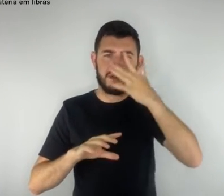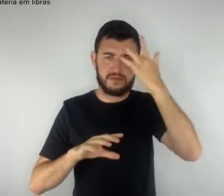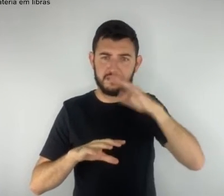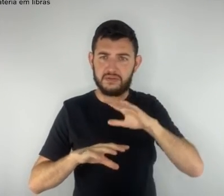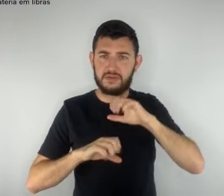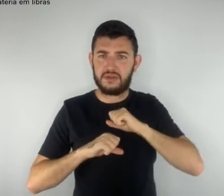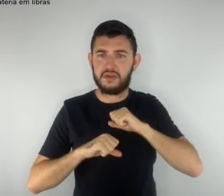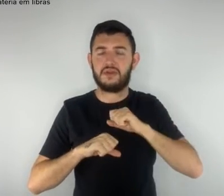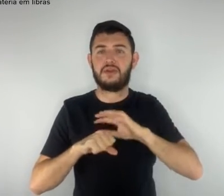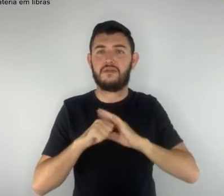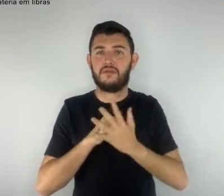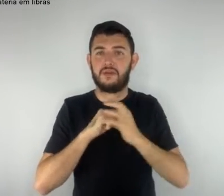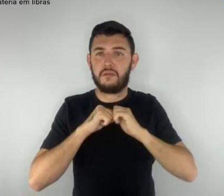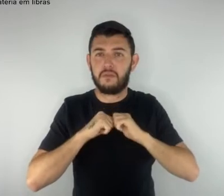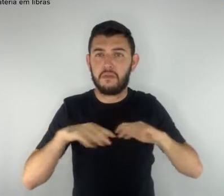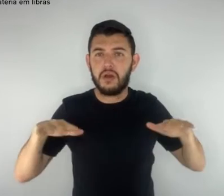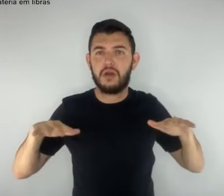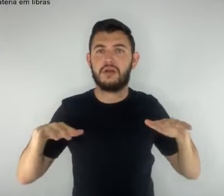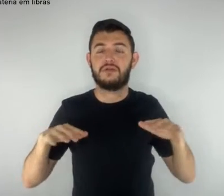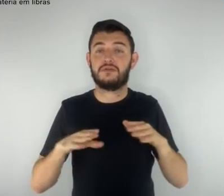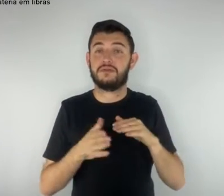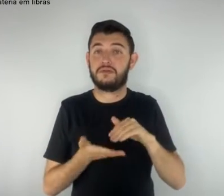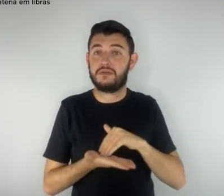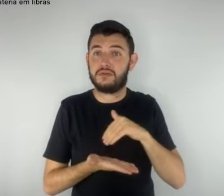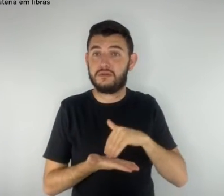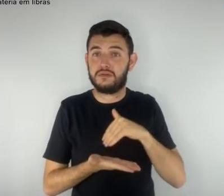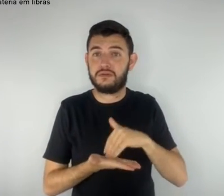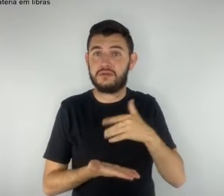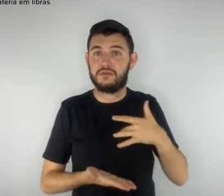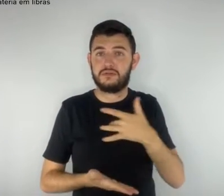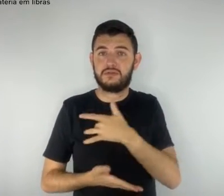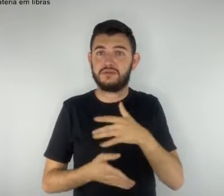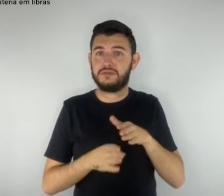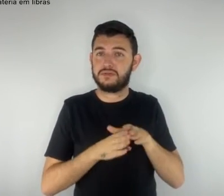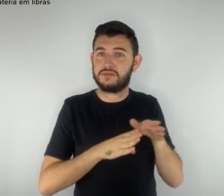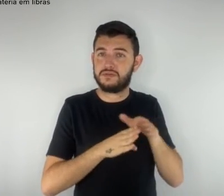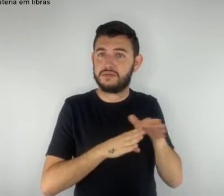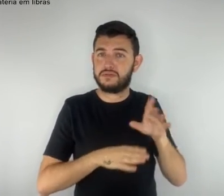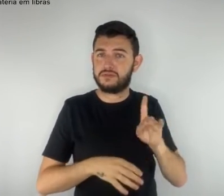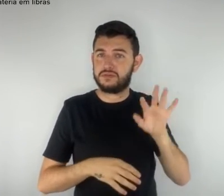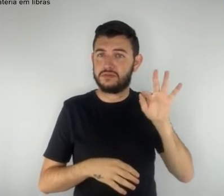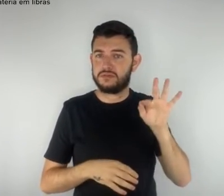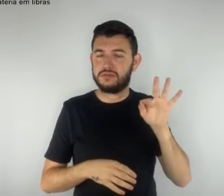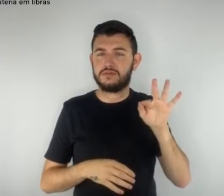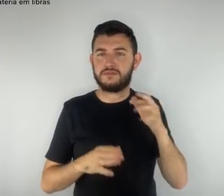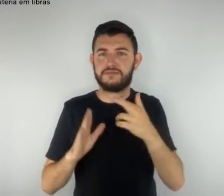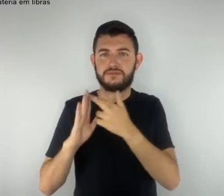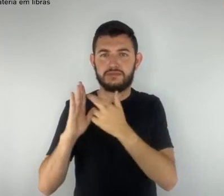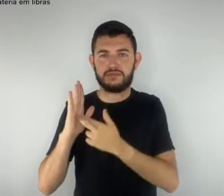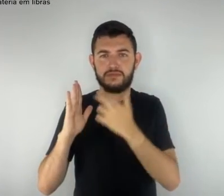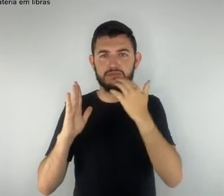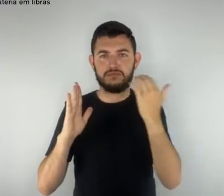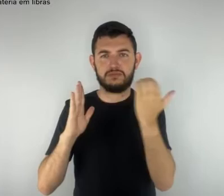que o Distrito Federal tomasse as iniciativas correspondentes a um local de alto